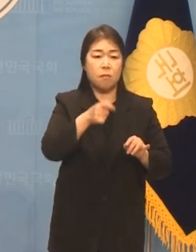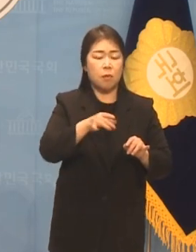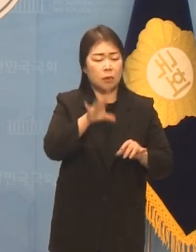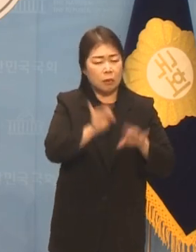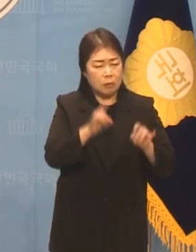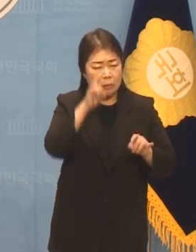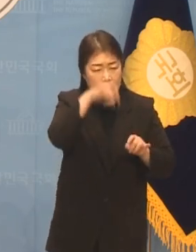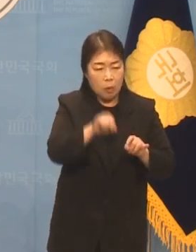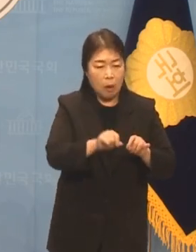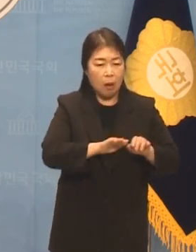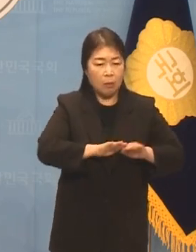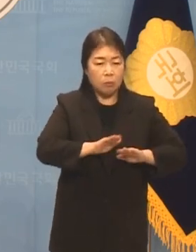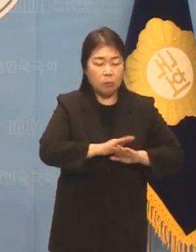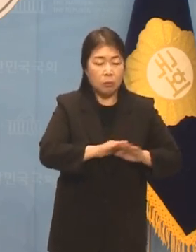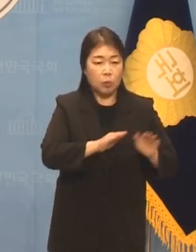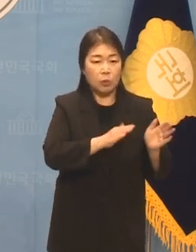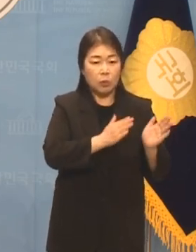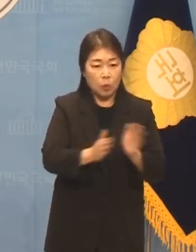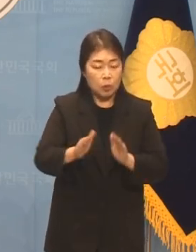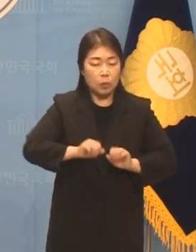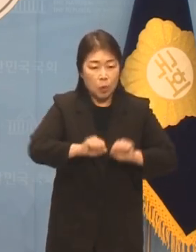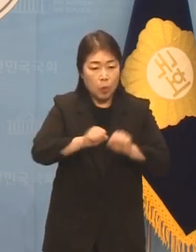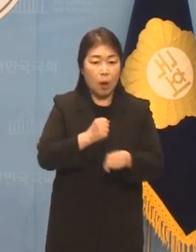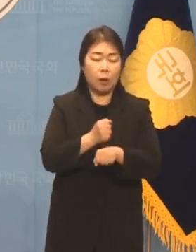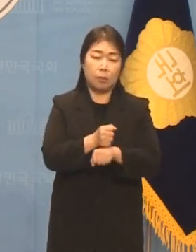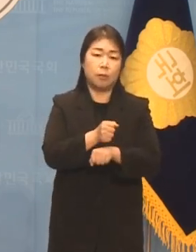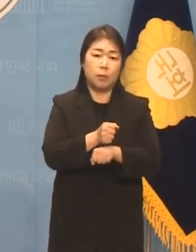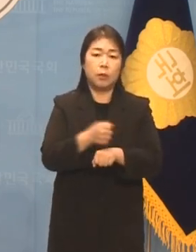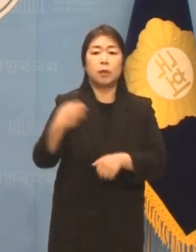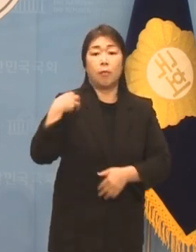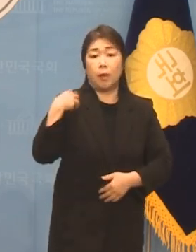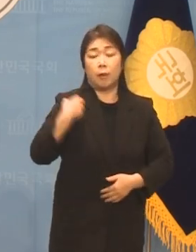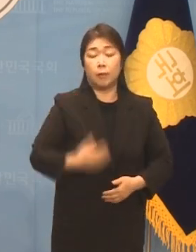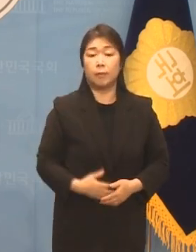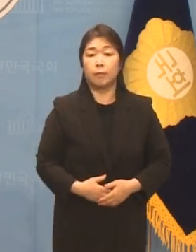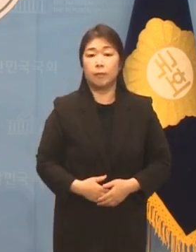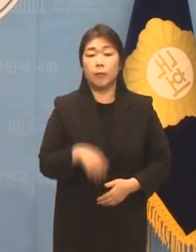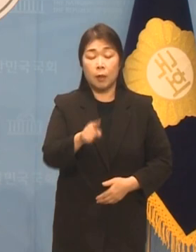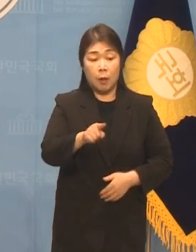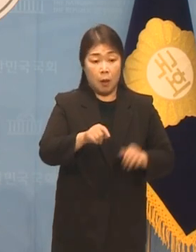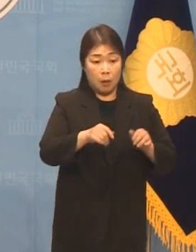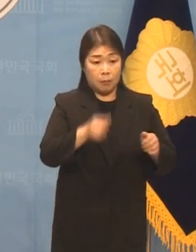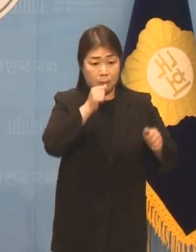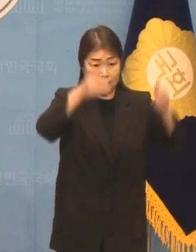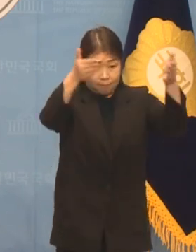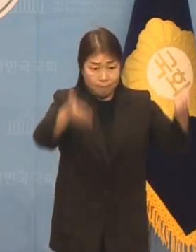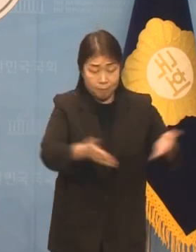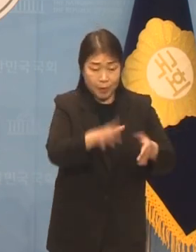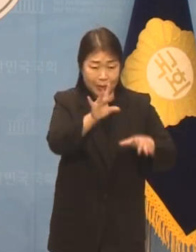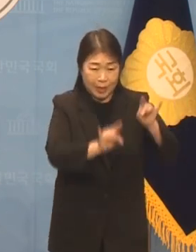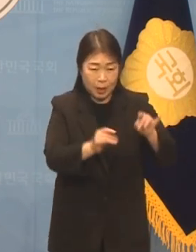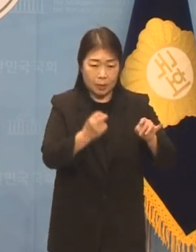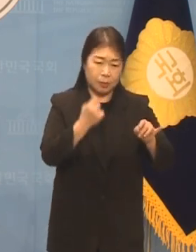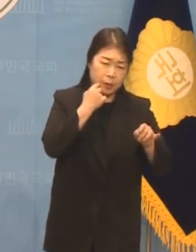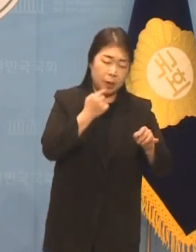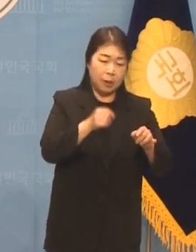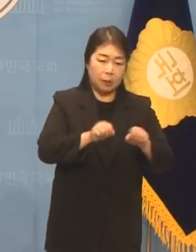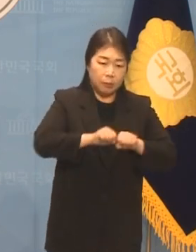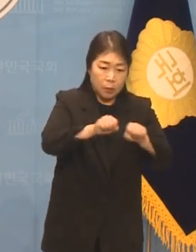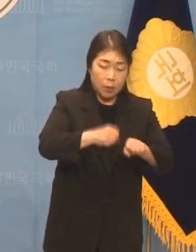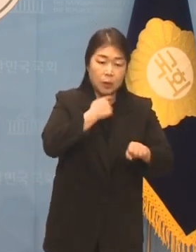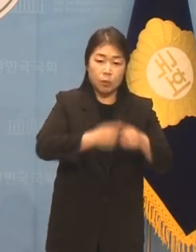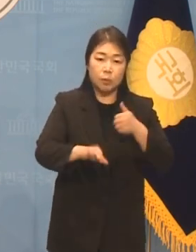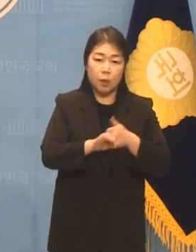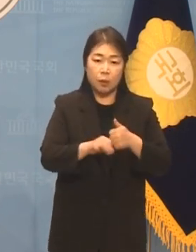해당 작업을 허가받기 위해서는 유독가스 밀폐 작업에 대한 대책 마련이 되었다는 것을